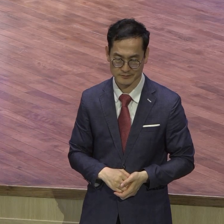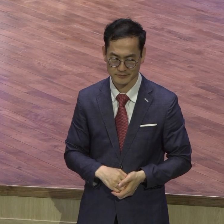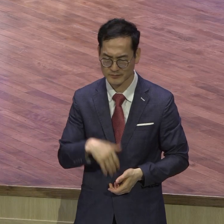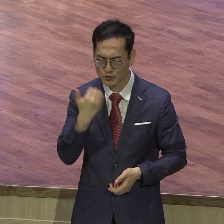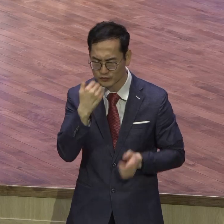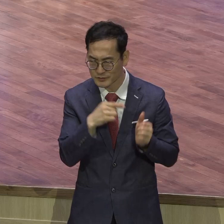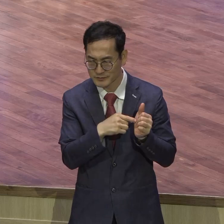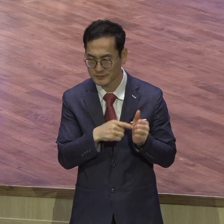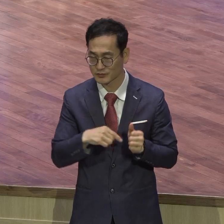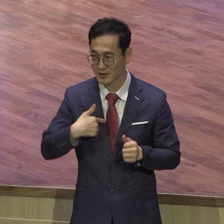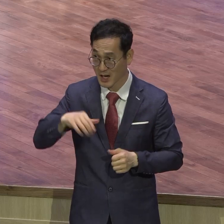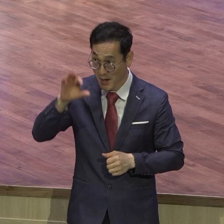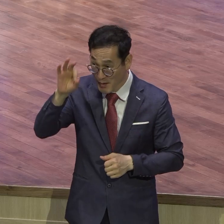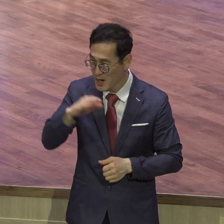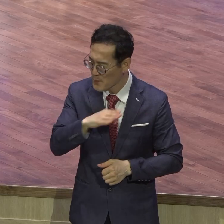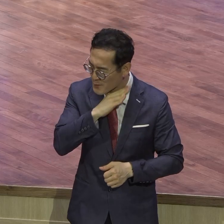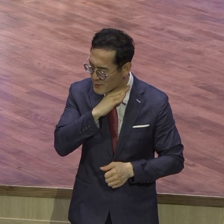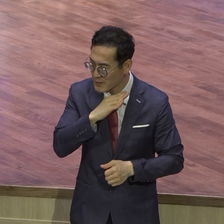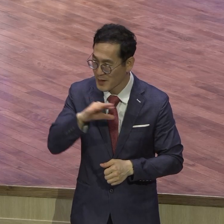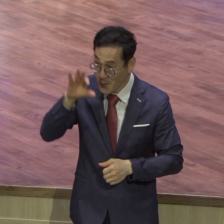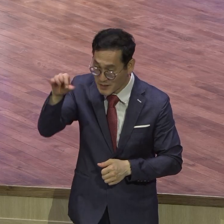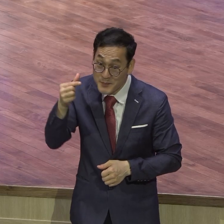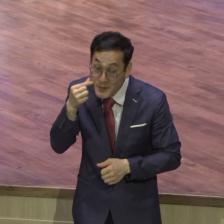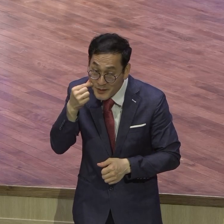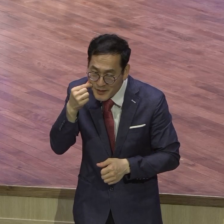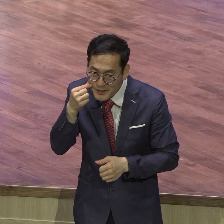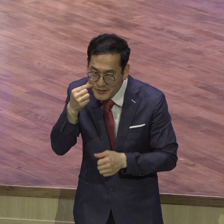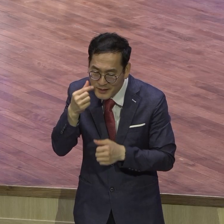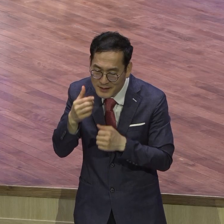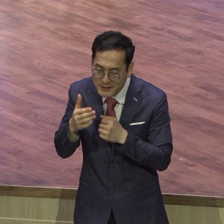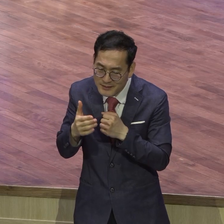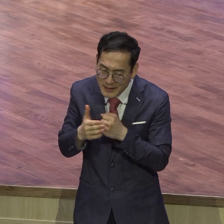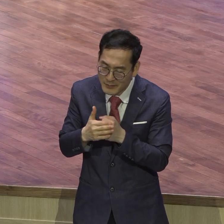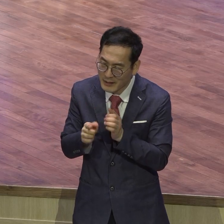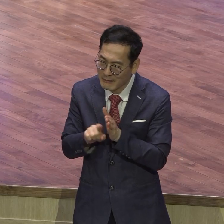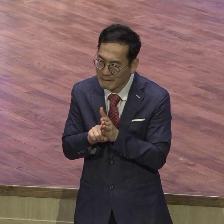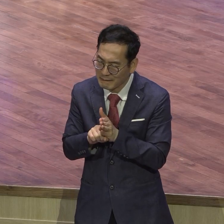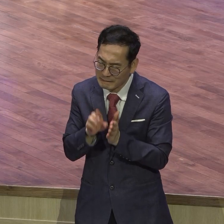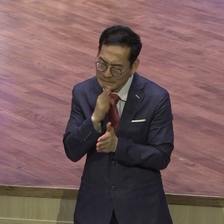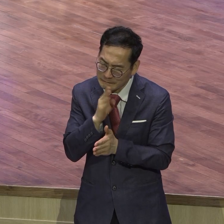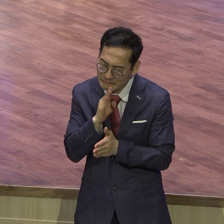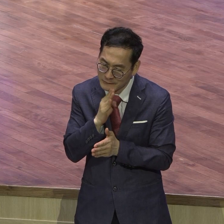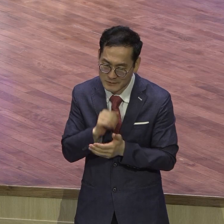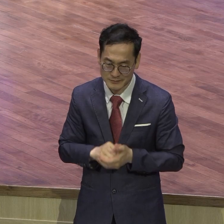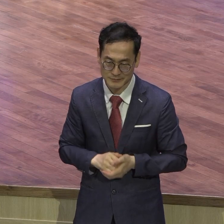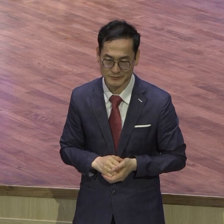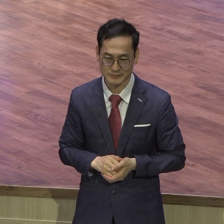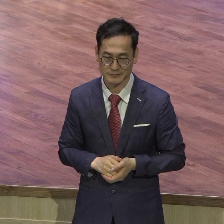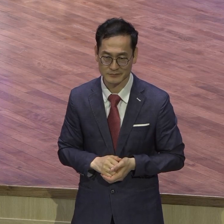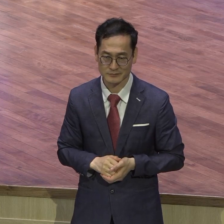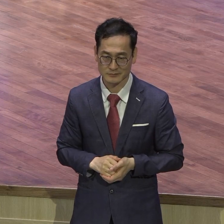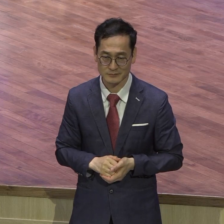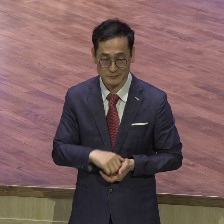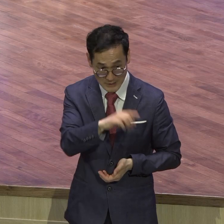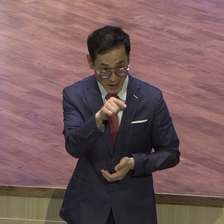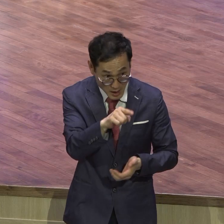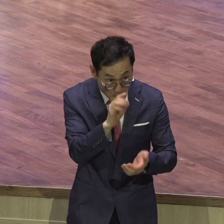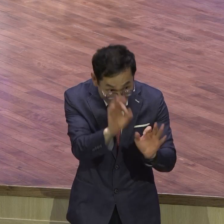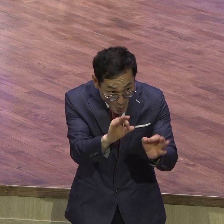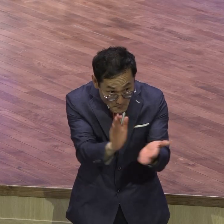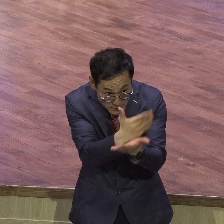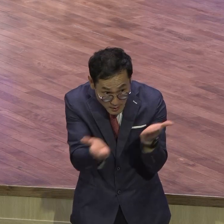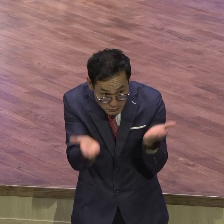보지 못하기 때문에 믿음 믿음 하죠 보는데 뭘 믿음이란 말이 뭐 필요해요 여러분